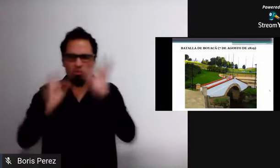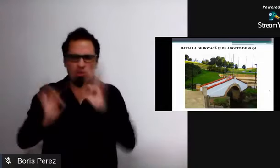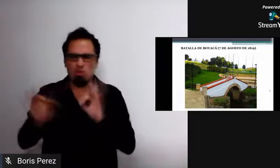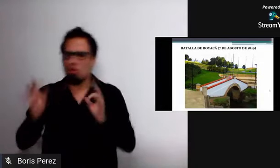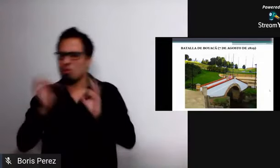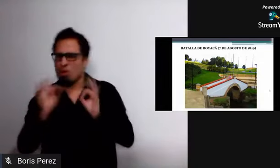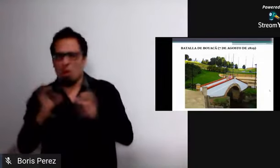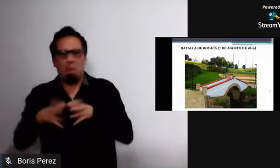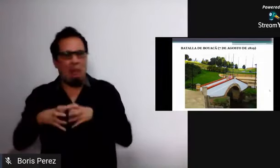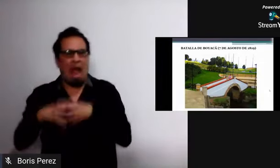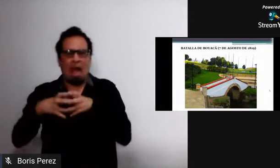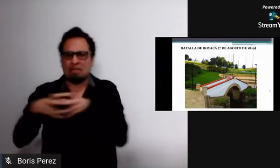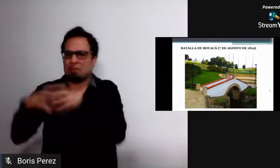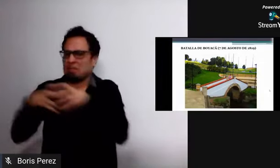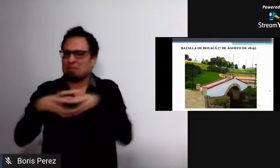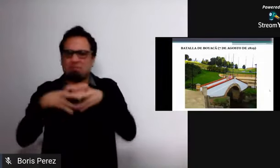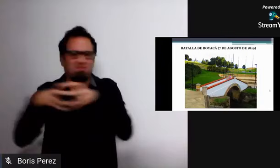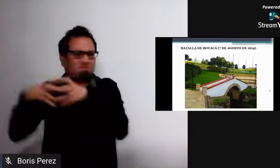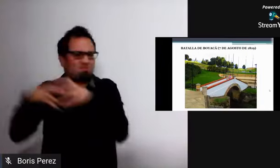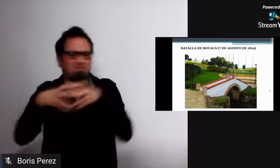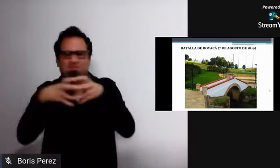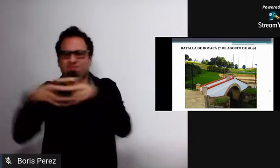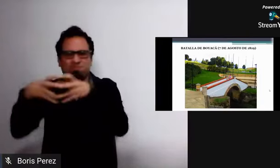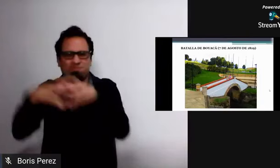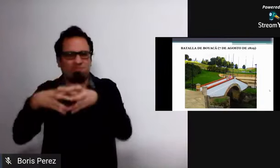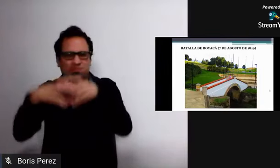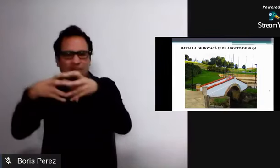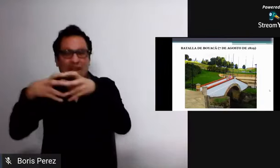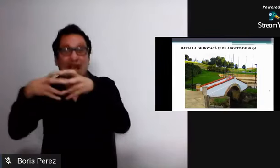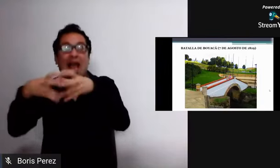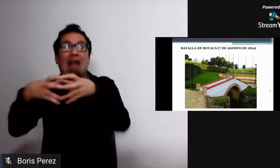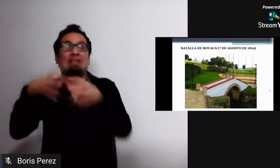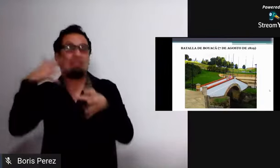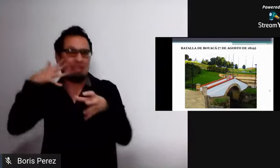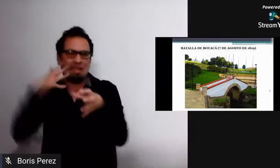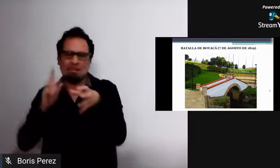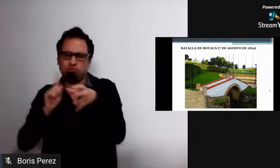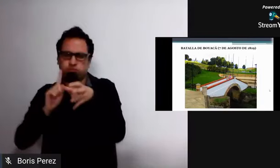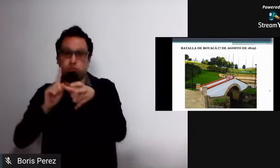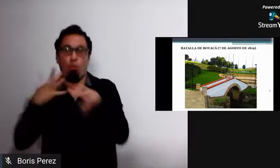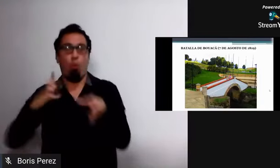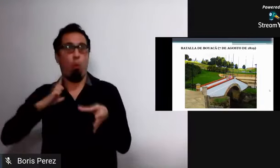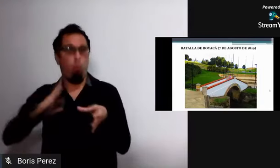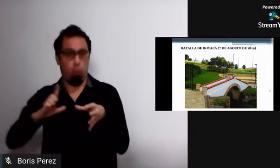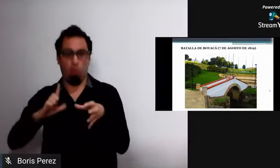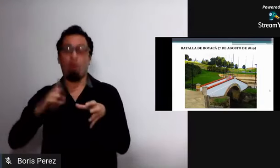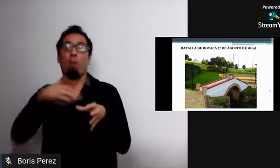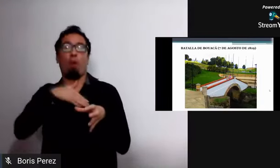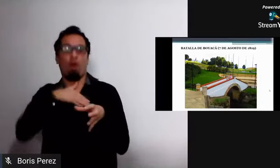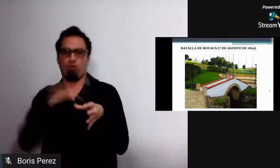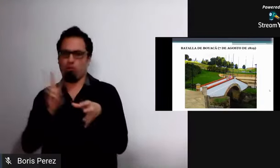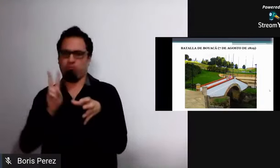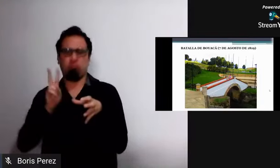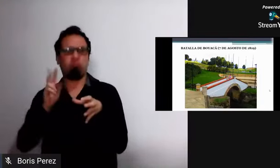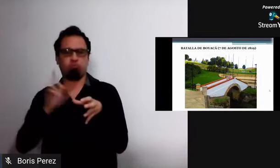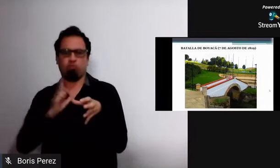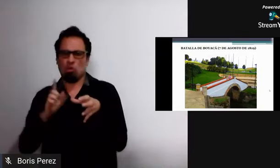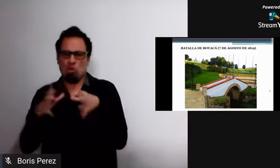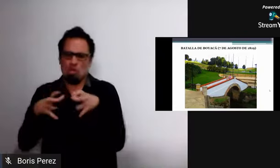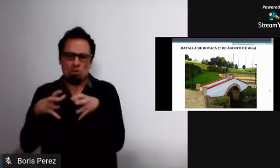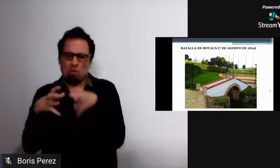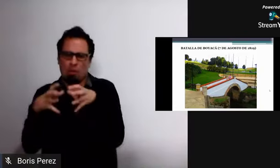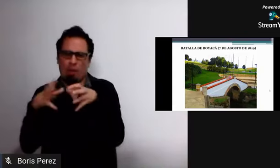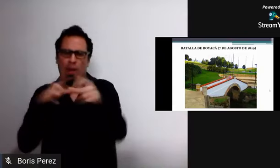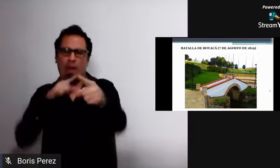puente de Boyacá, es decir, a Tunja, en donde se empieza a gestar lo que hoy nosotros conocemos como la batalla de